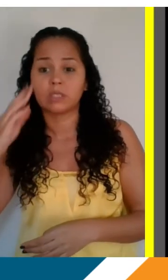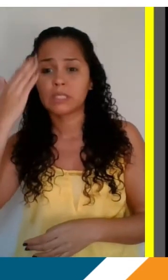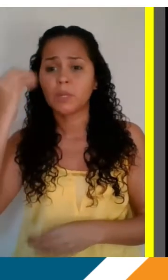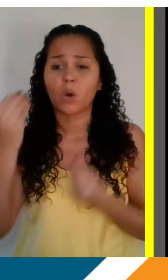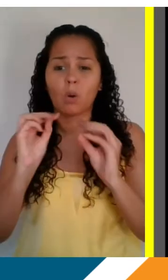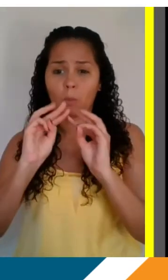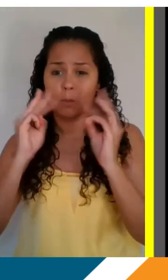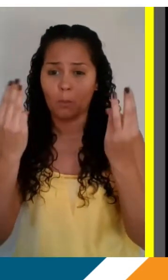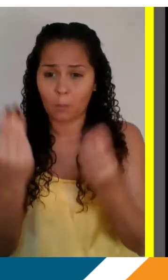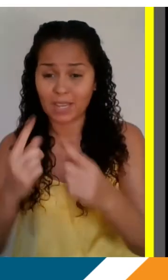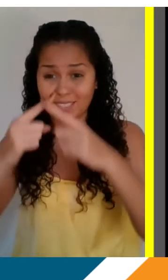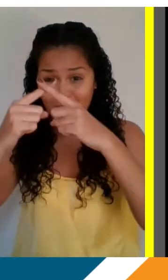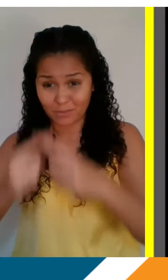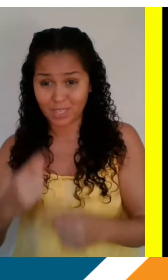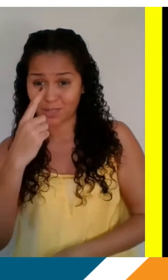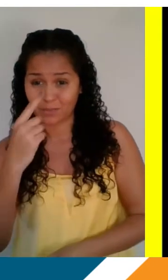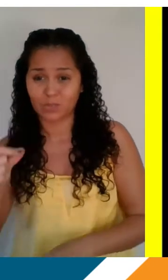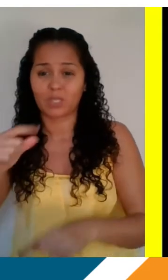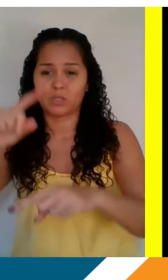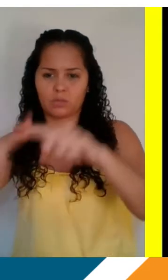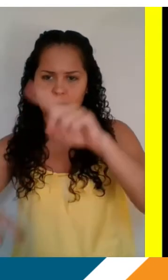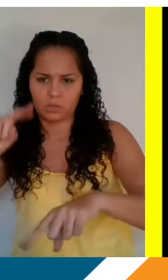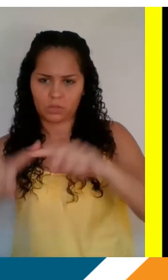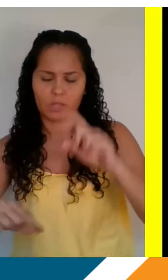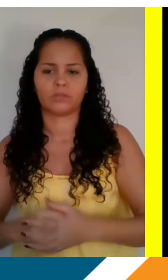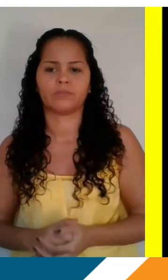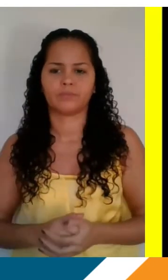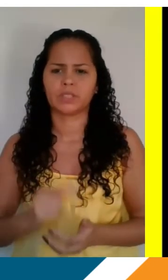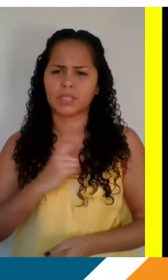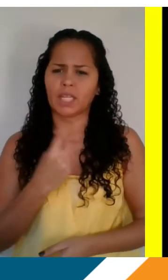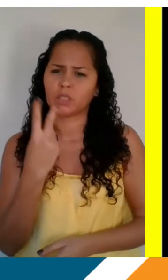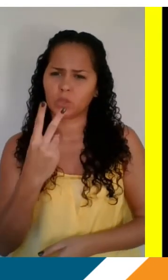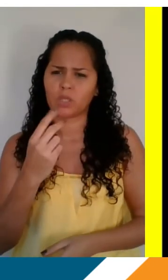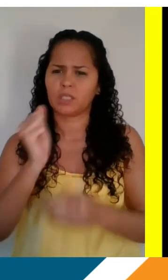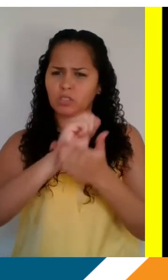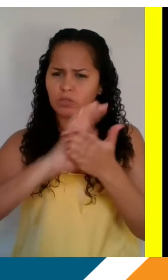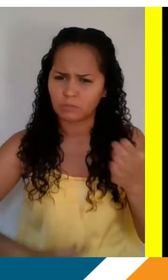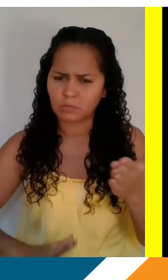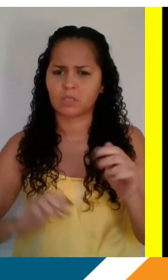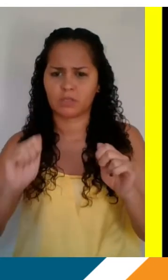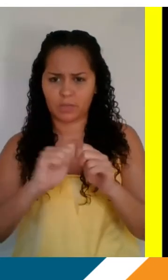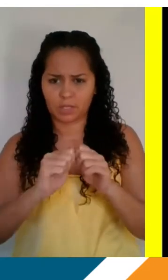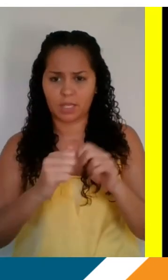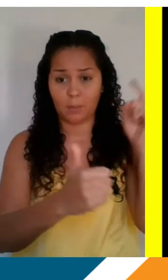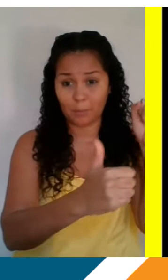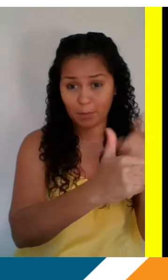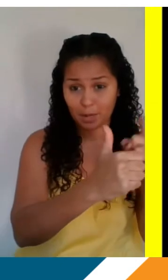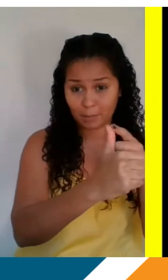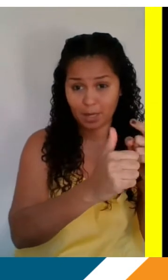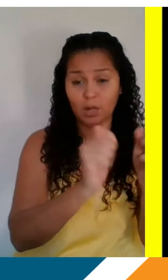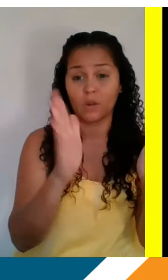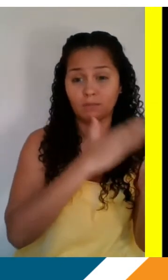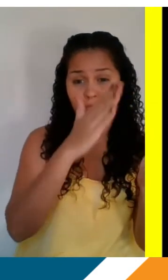vezes a velocidade de um corpo. Eu separei aqui dois exercícios para a gente fazer. Exercício 1, que